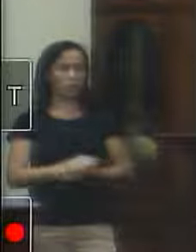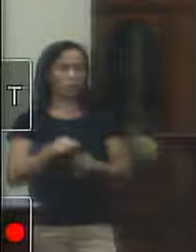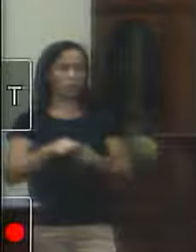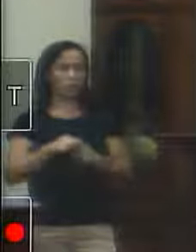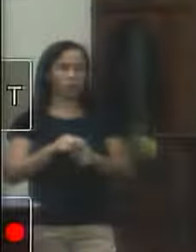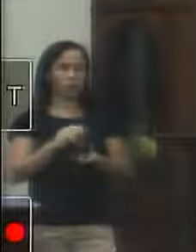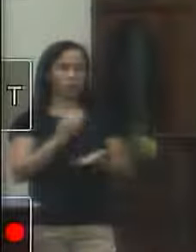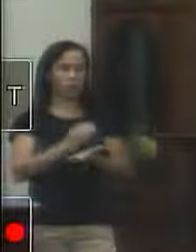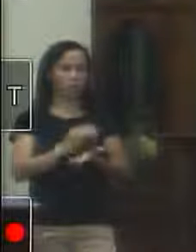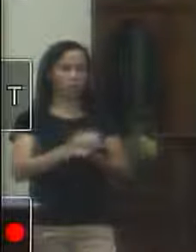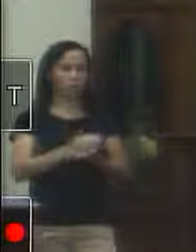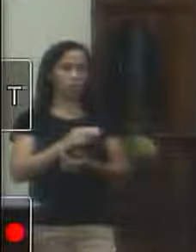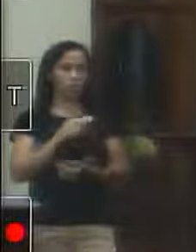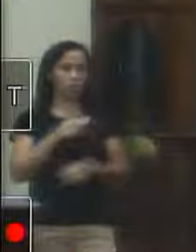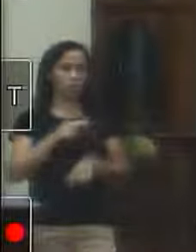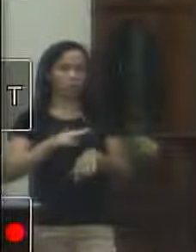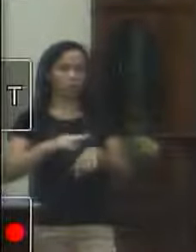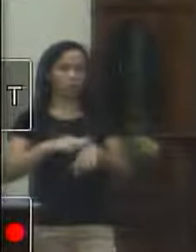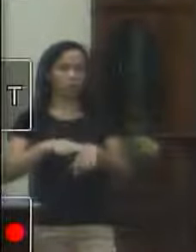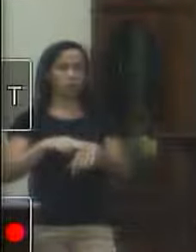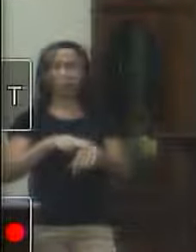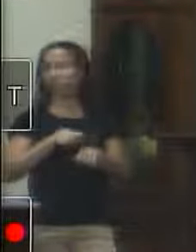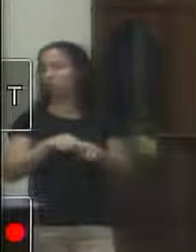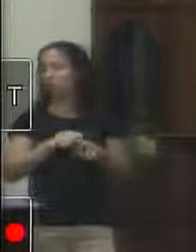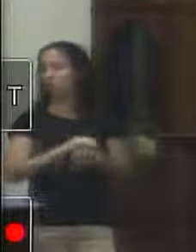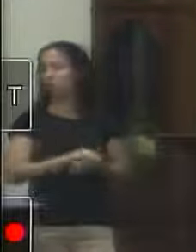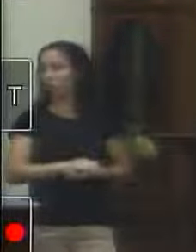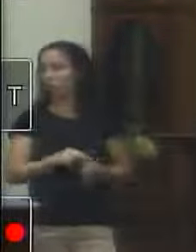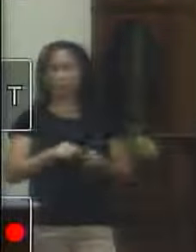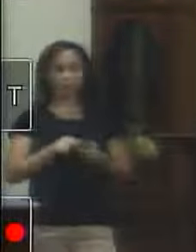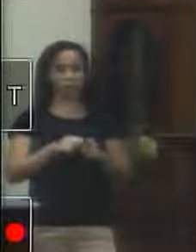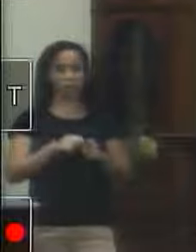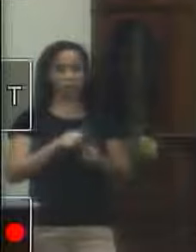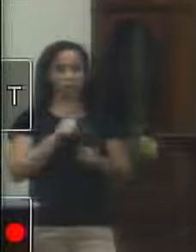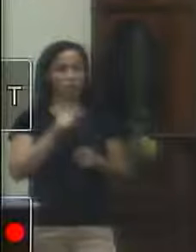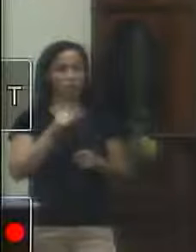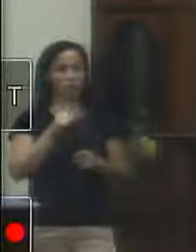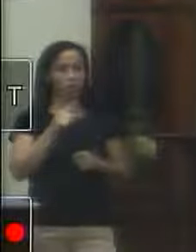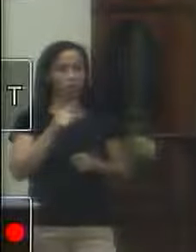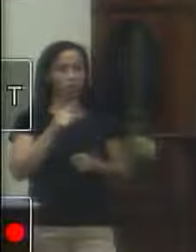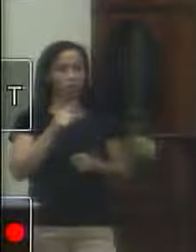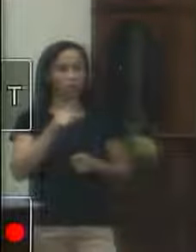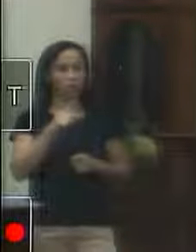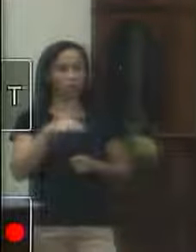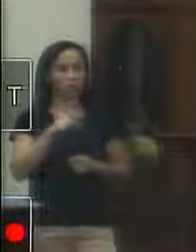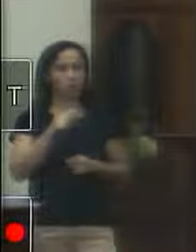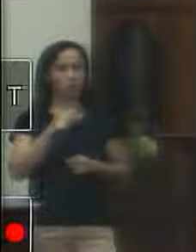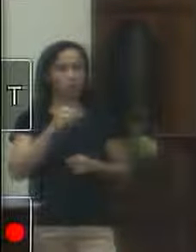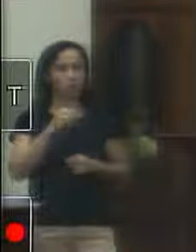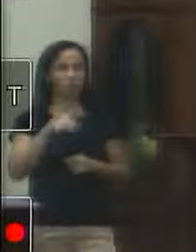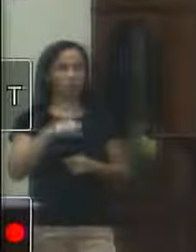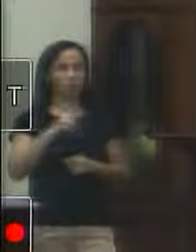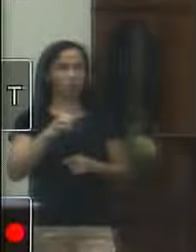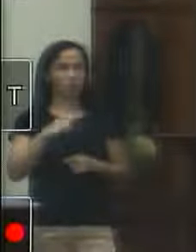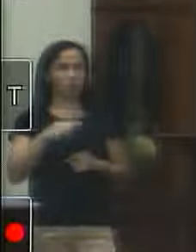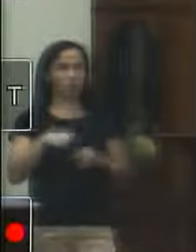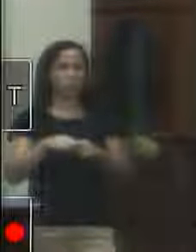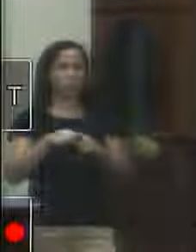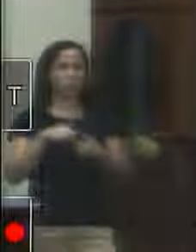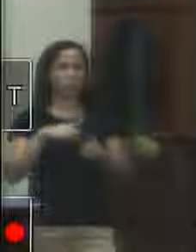de copos de vidro, inclusive de long neck, né? E aqui eu